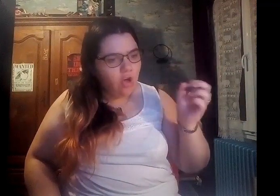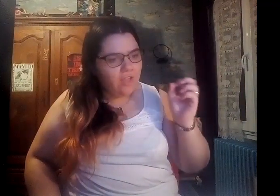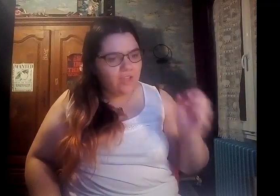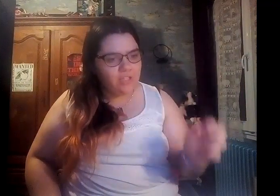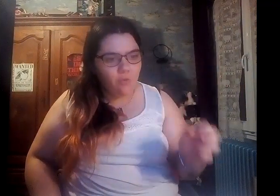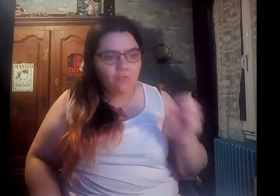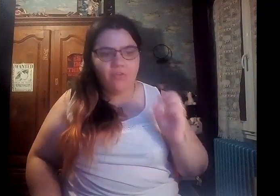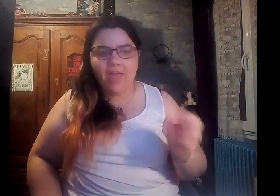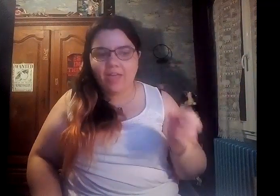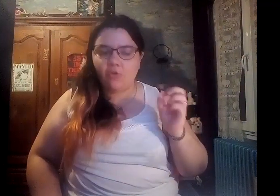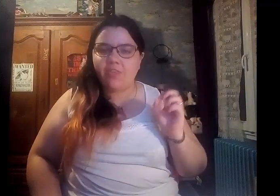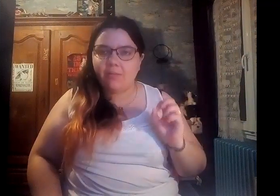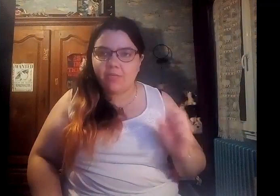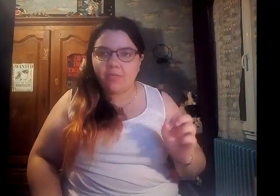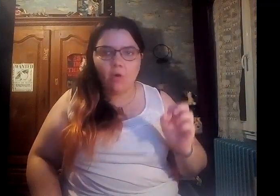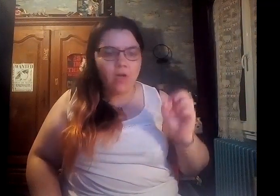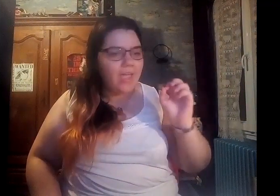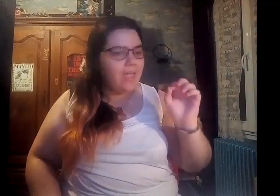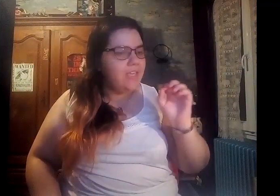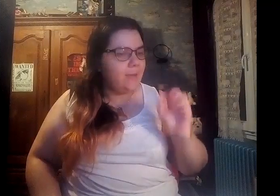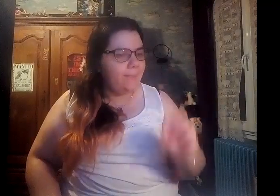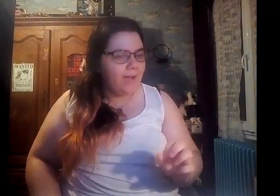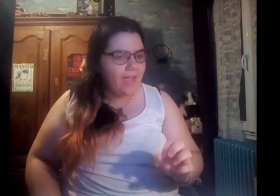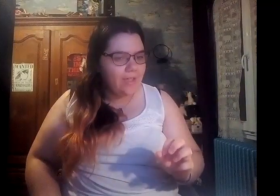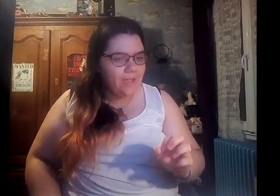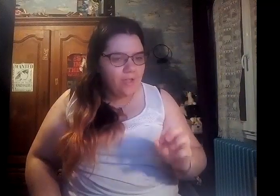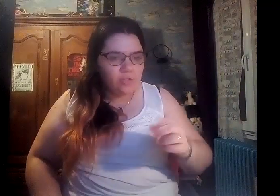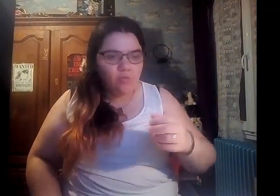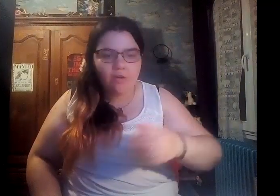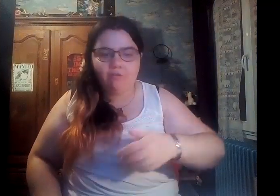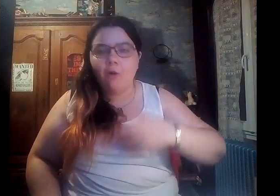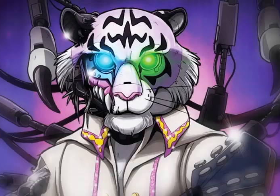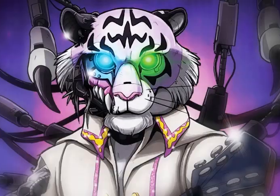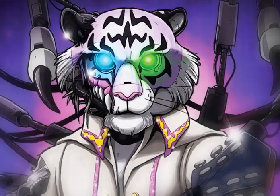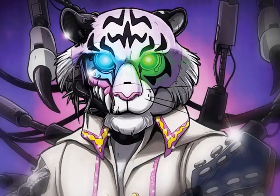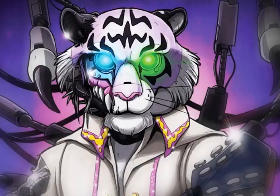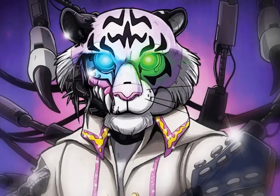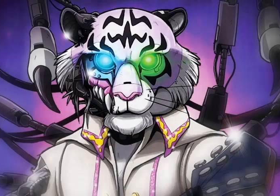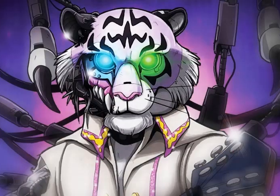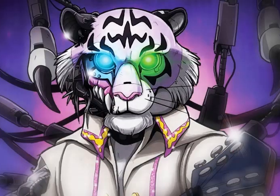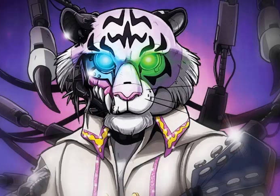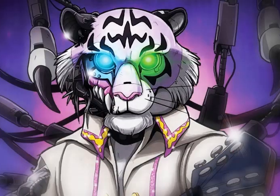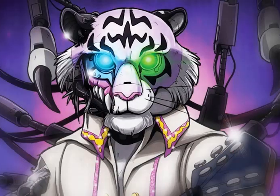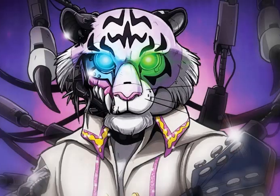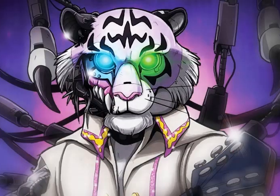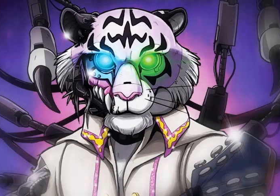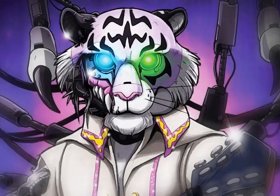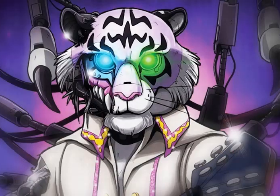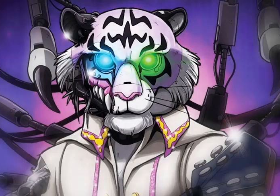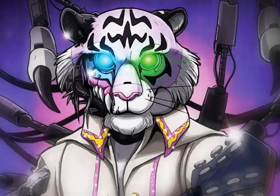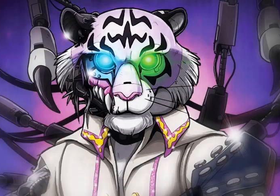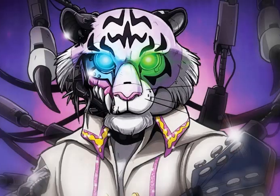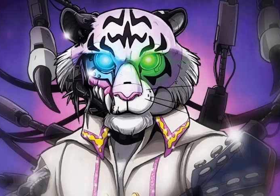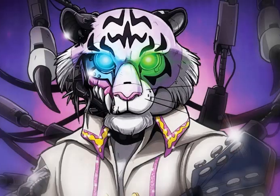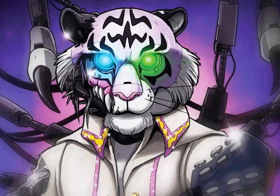l'attraction VR de l'établissement et il apparaît sous la forme d'un animatronique tigre qui enferme un